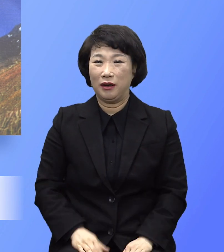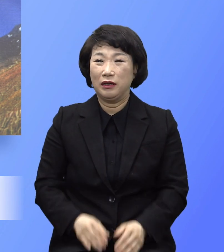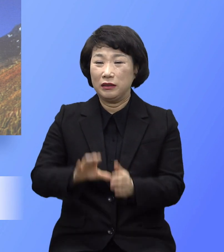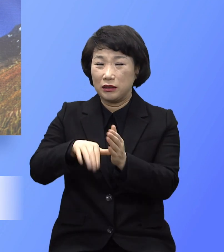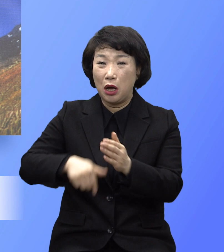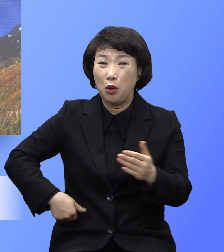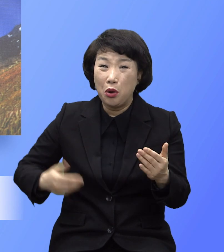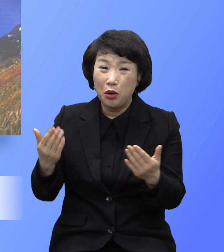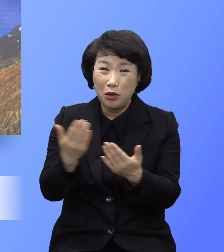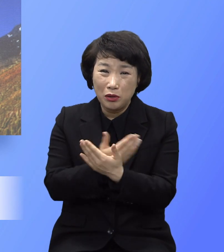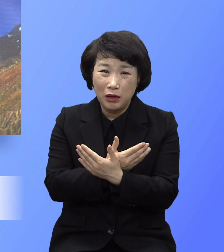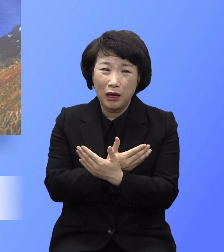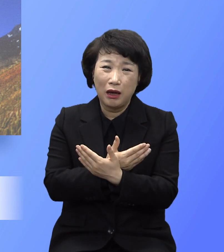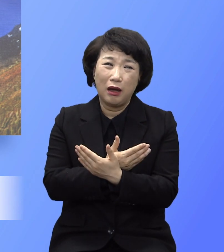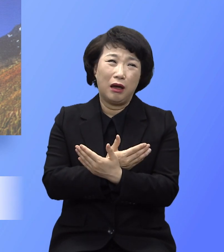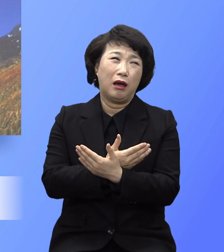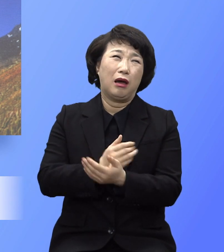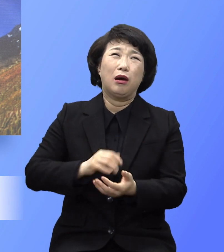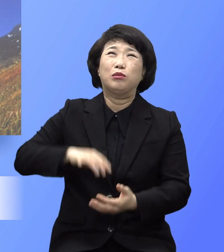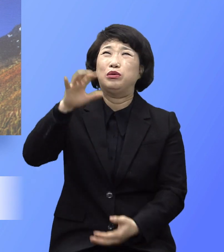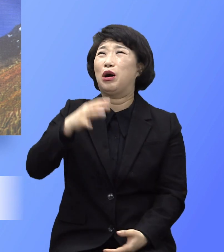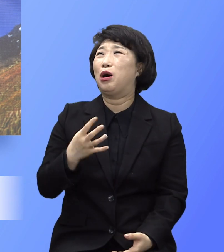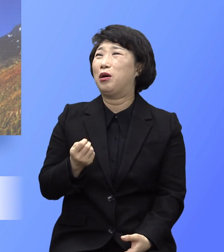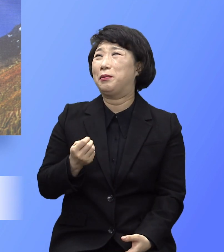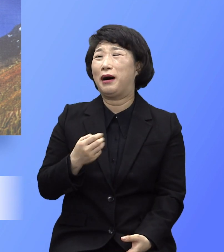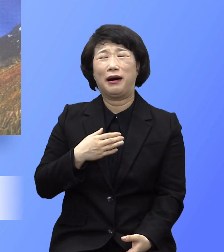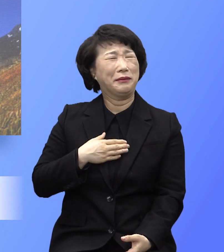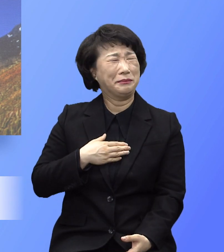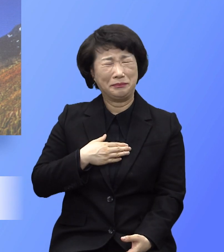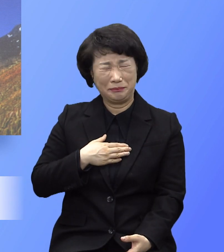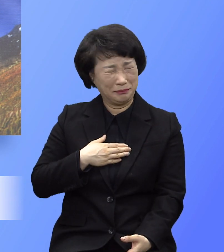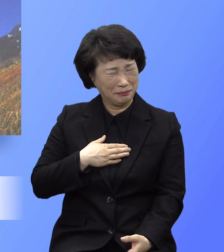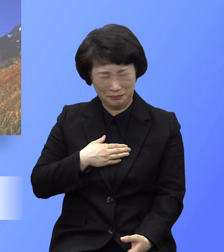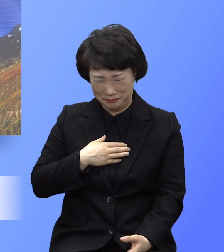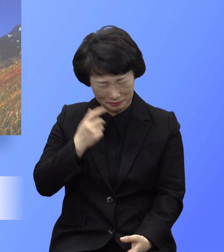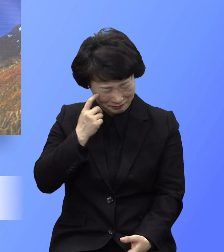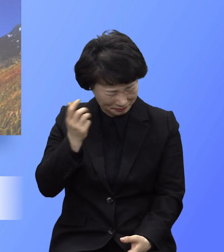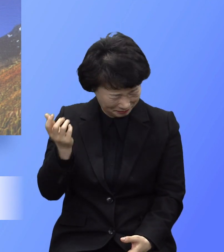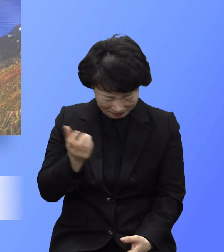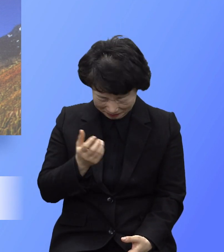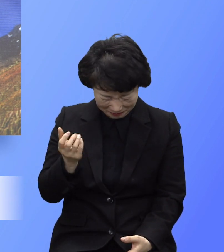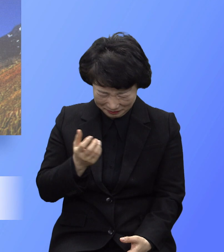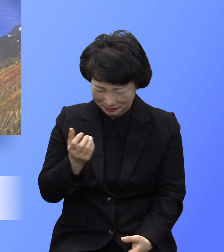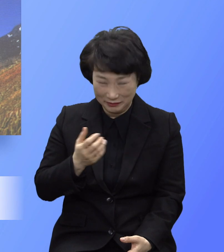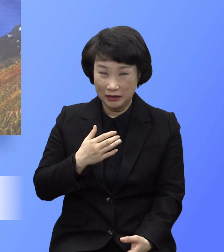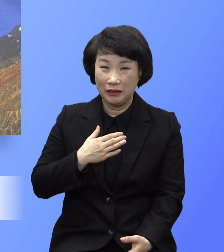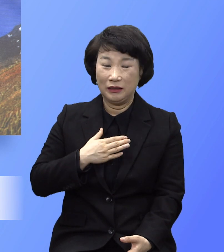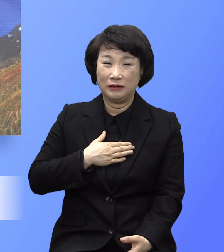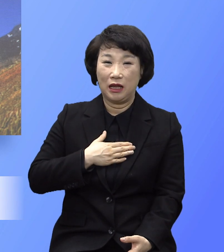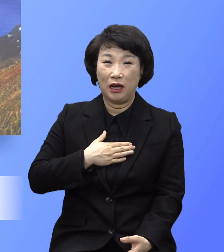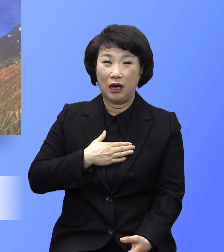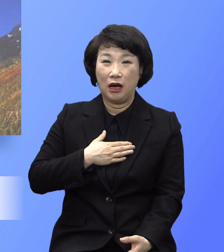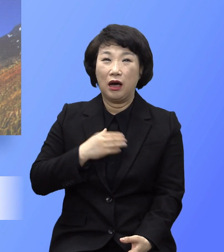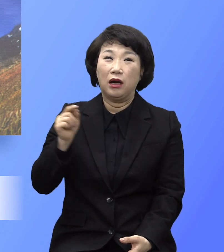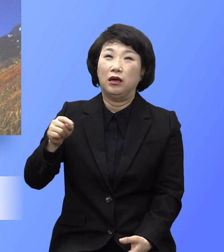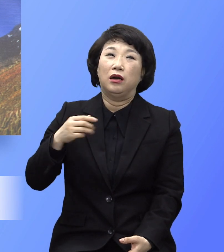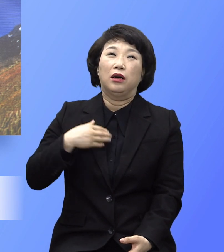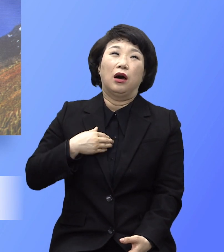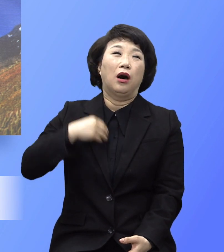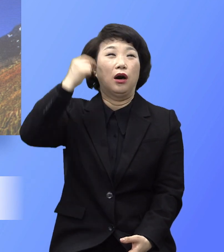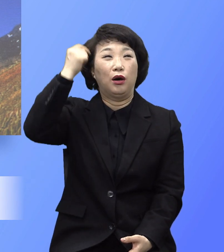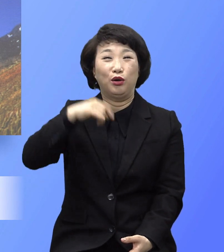그때 회개가 어느 정도였느냐? 처절했다, 처절했다. 내가 능히 그걸